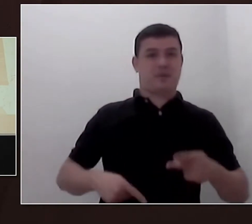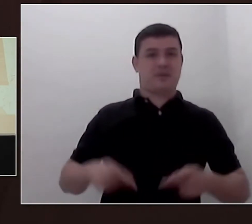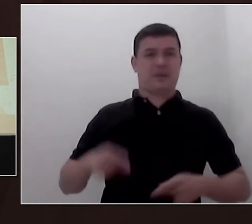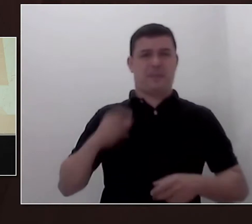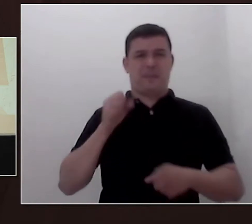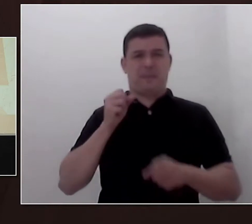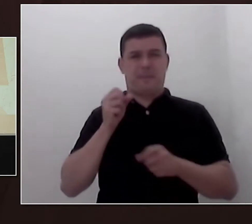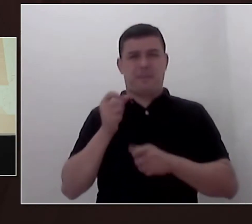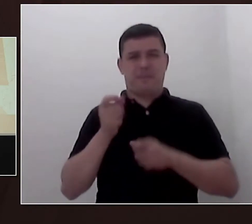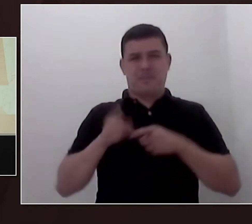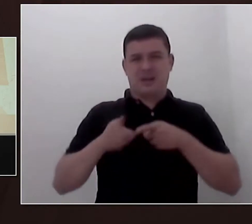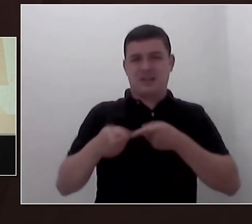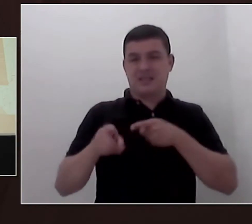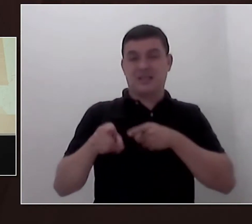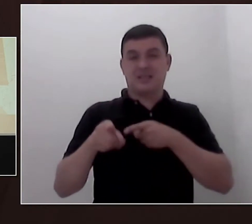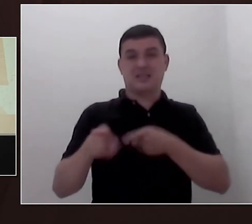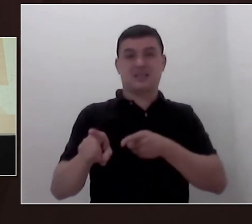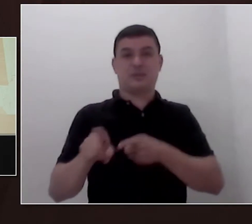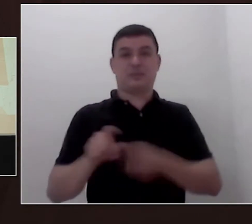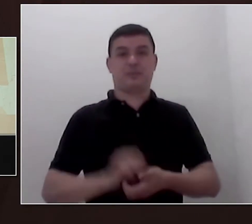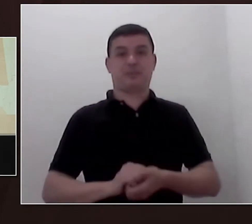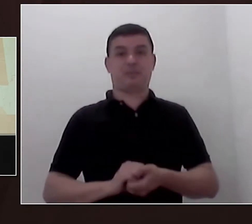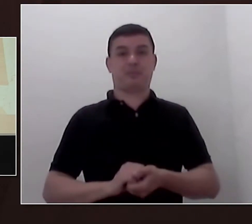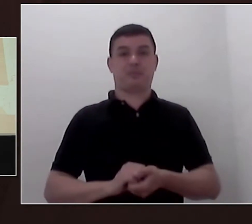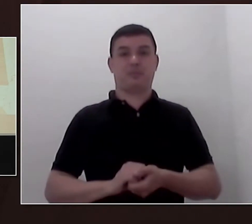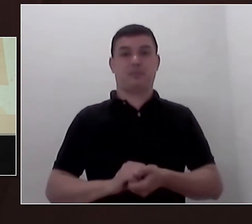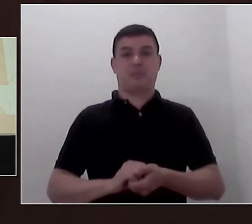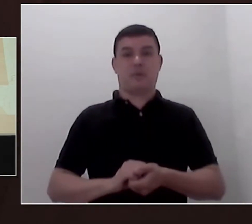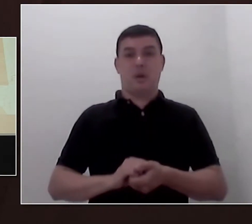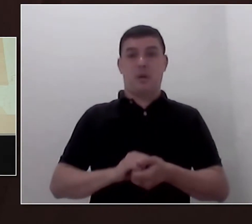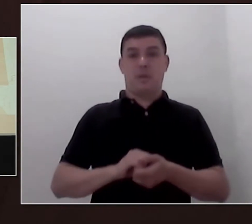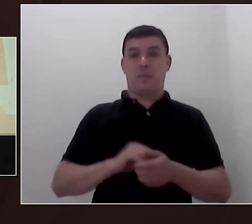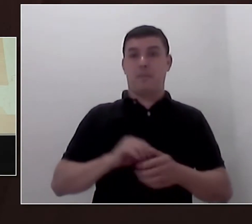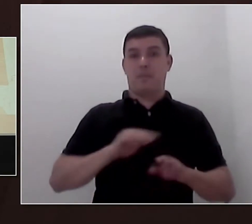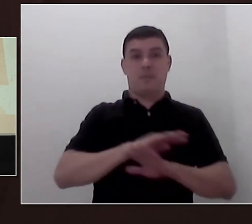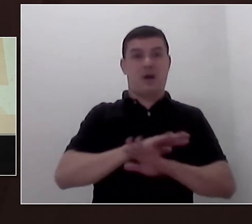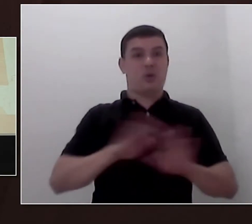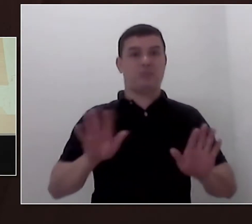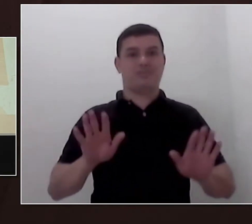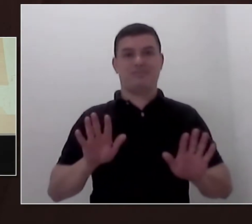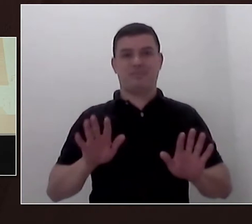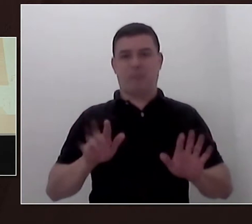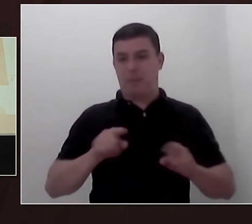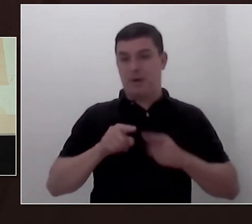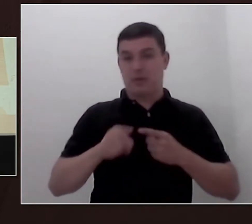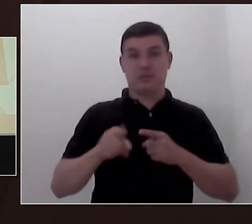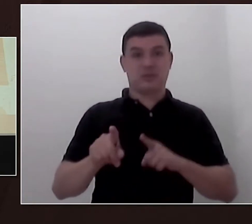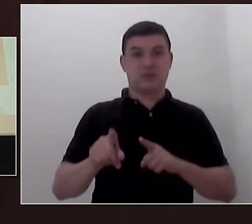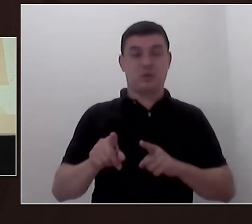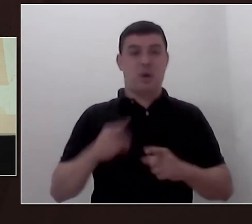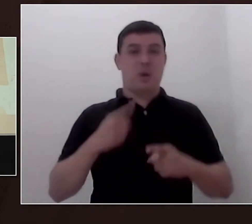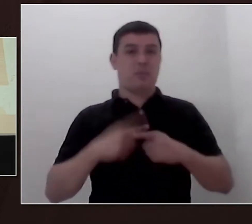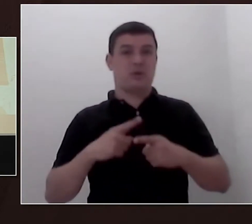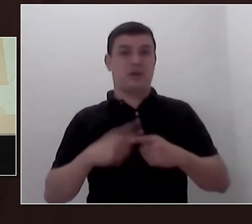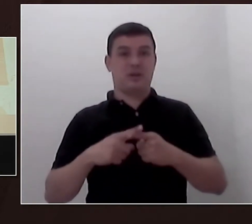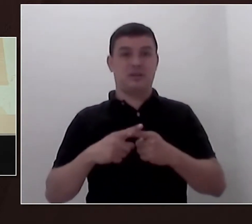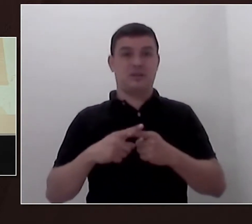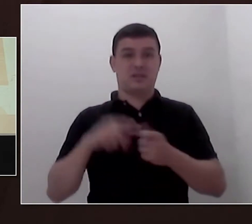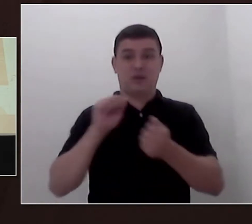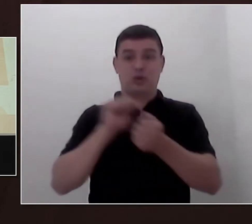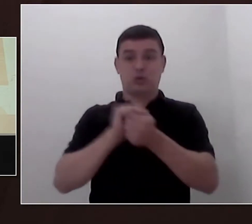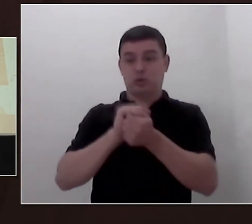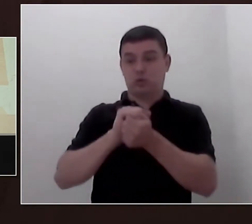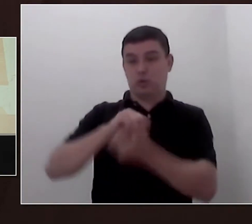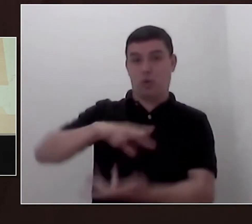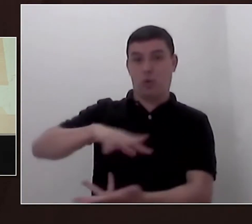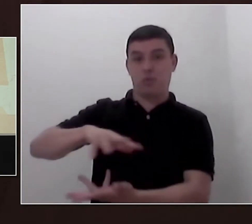sucedeu à longa calmaria da prosperidade mundana. A atmosfera do